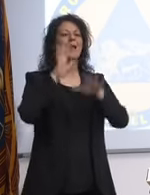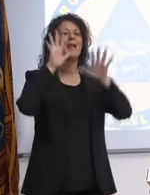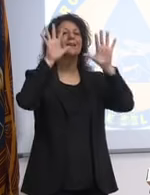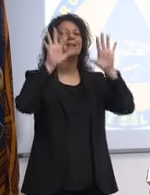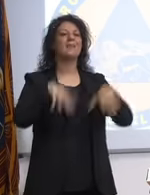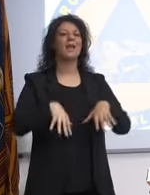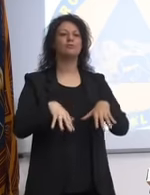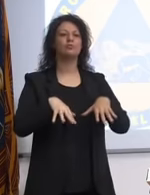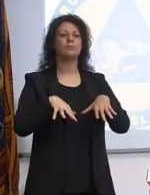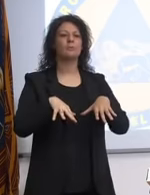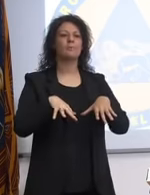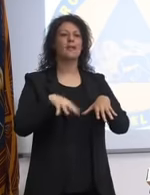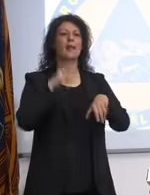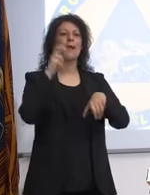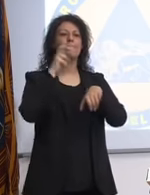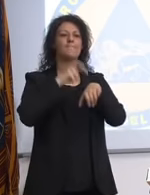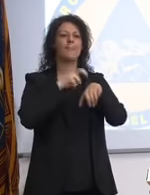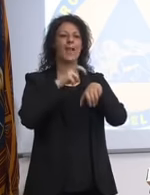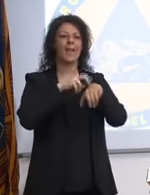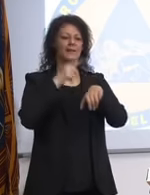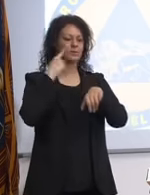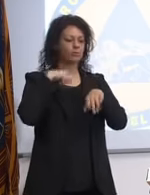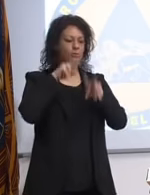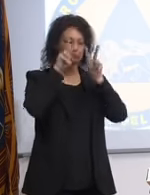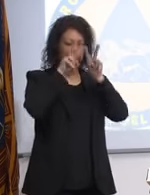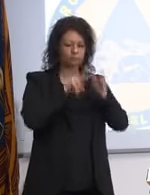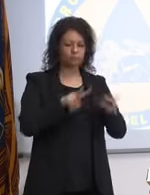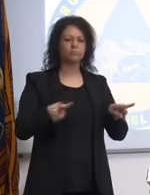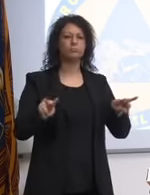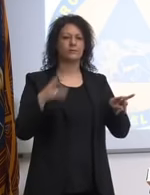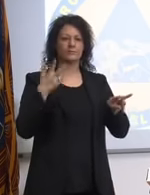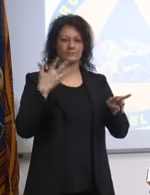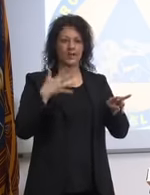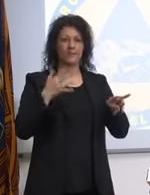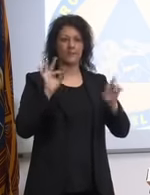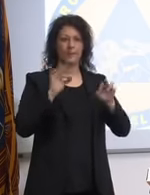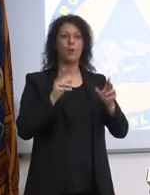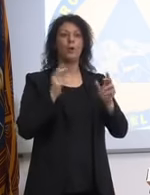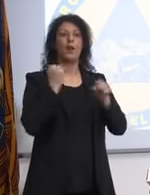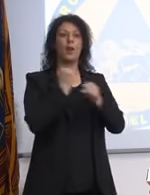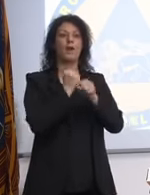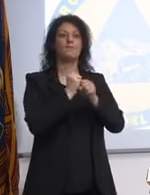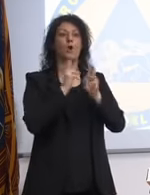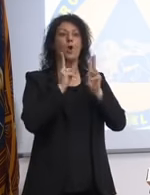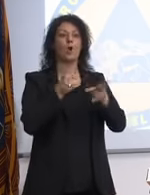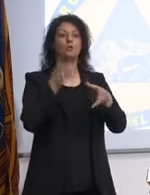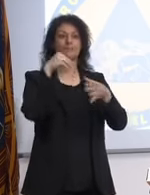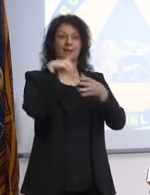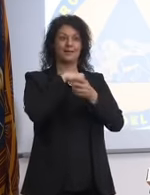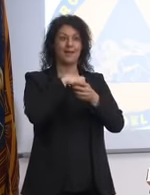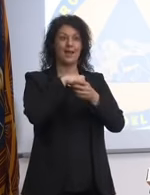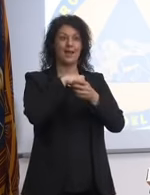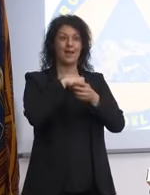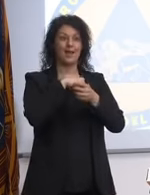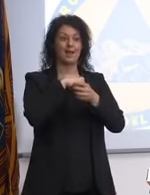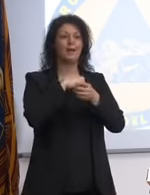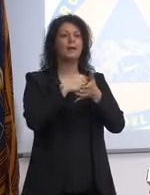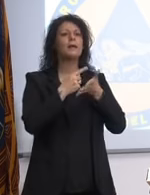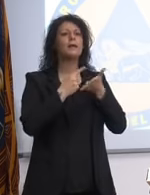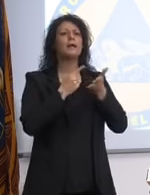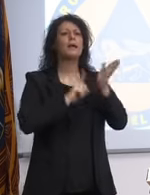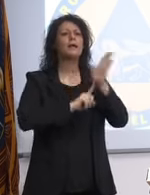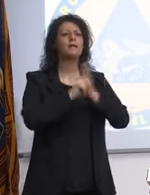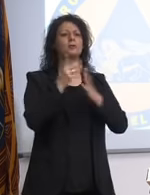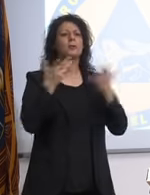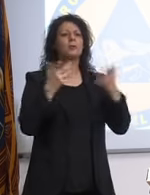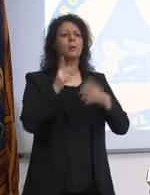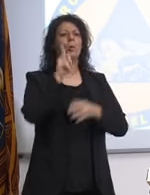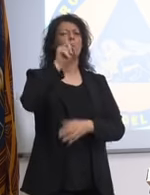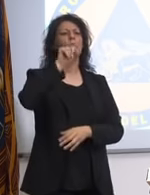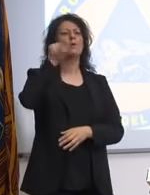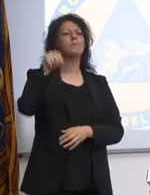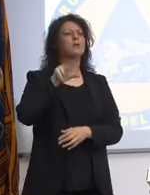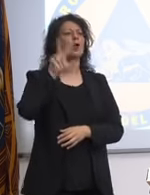della sanità del Veneto, dell'ospedale, degli ospedali, ne viene fuori che solo l'1,3% si è infettato.